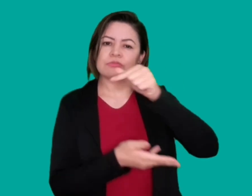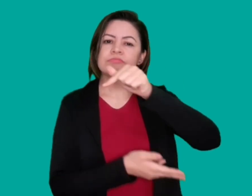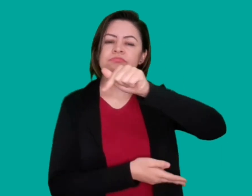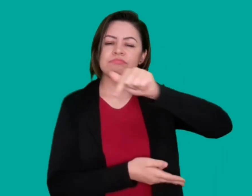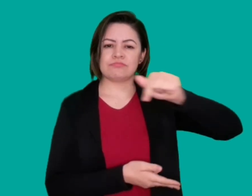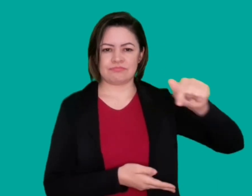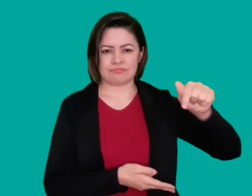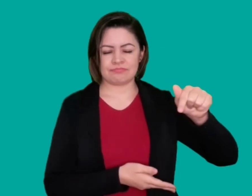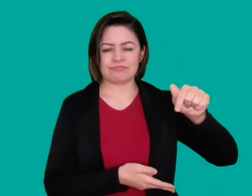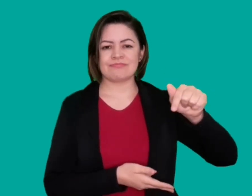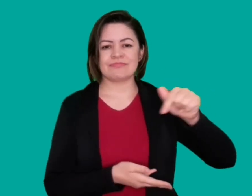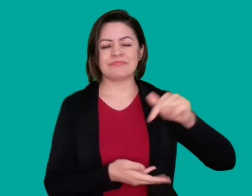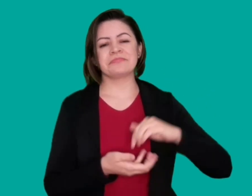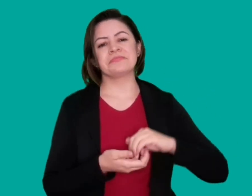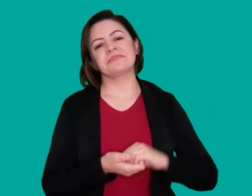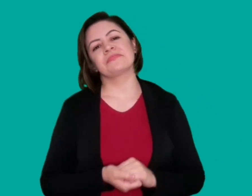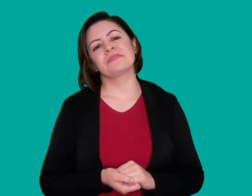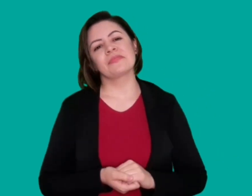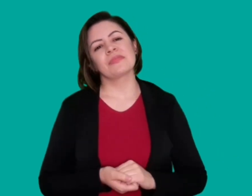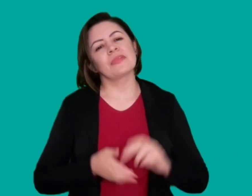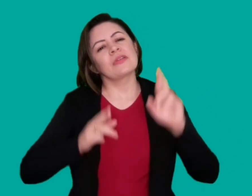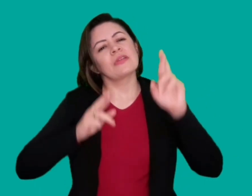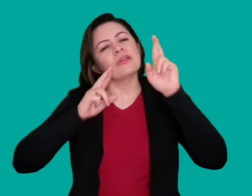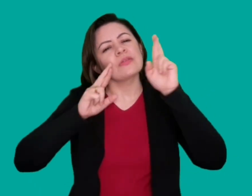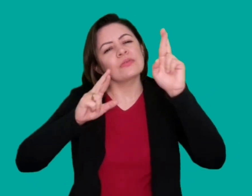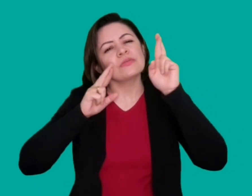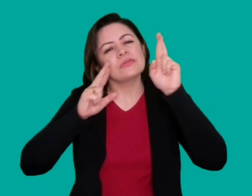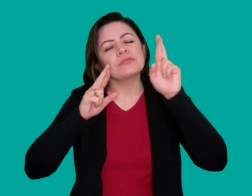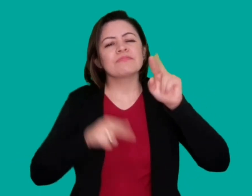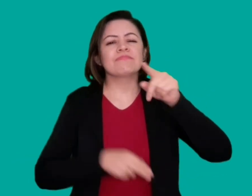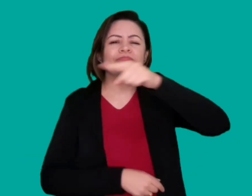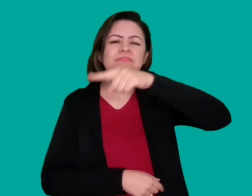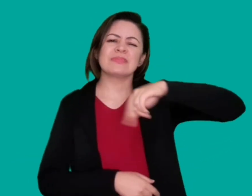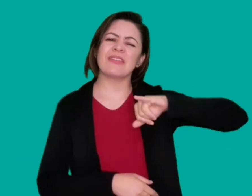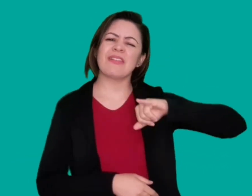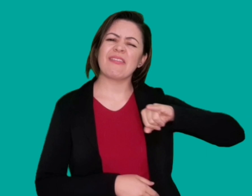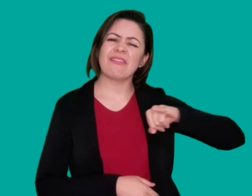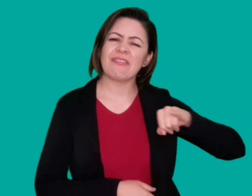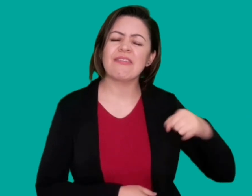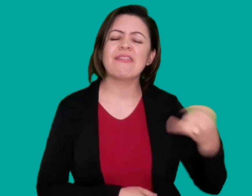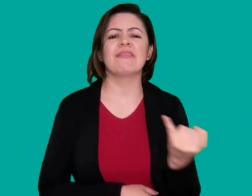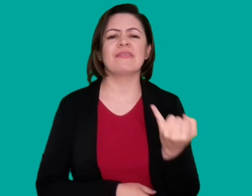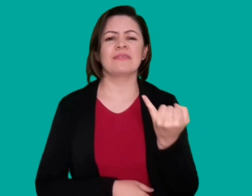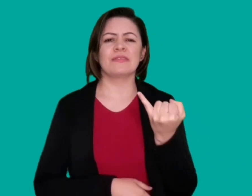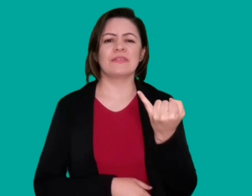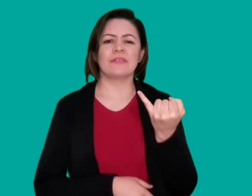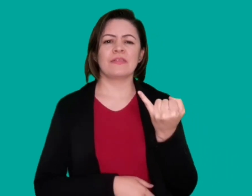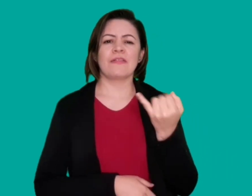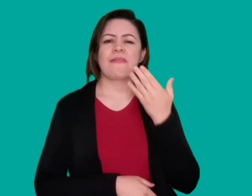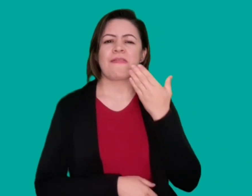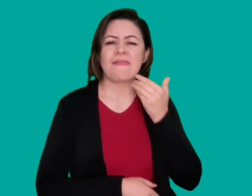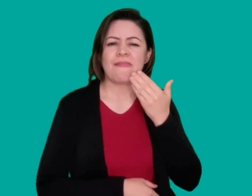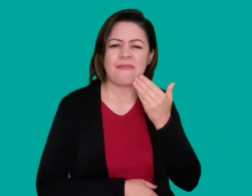vivo na última semana da nossa disciplina eu espero que vocês aproveitem ao máximo